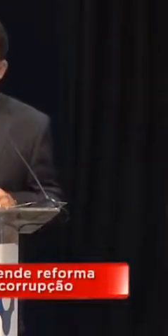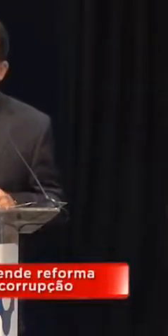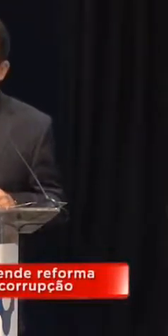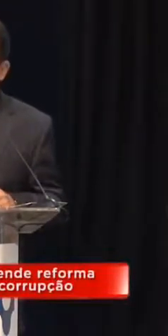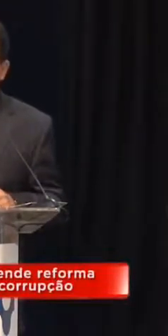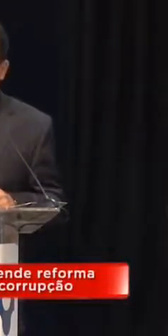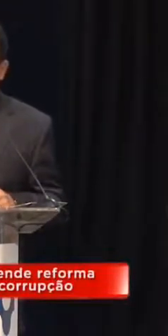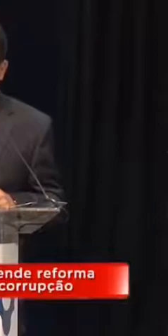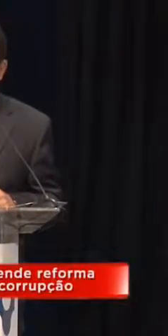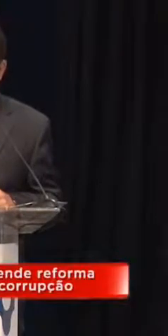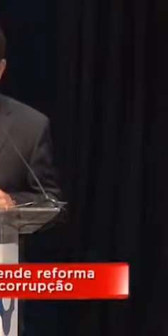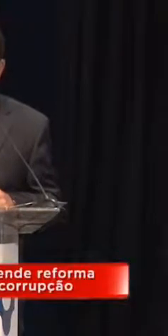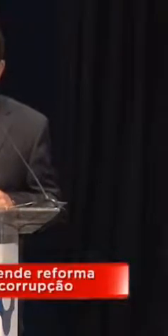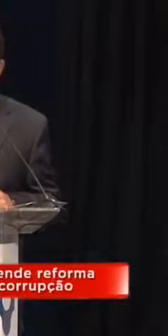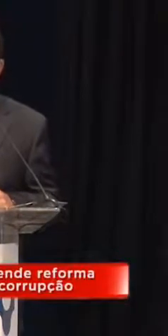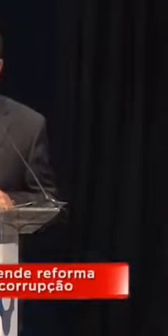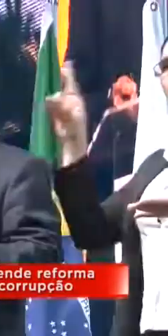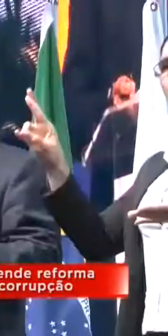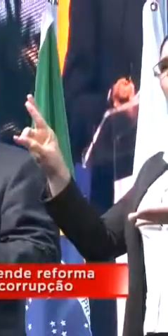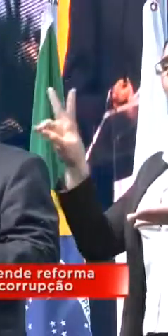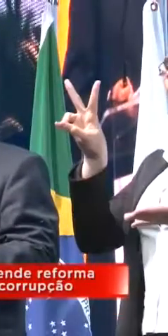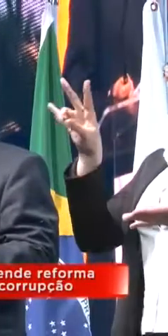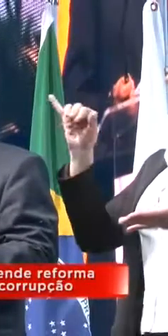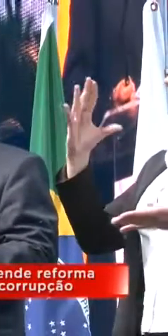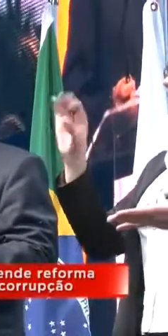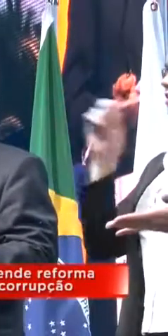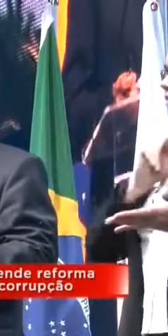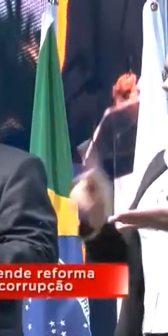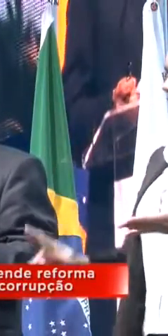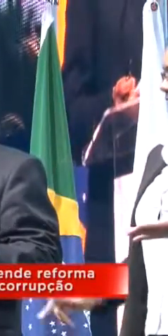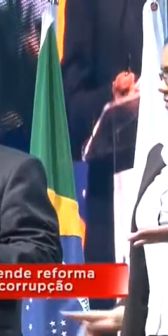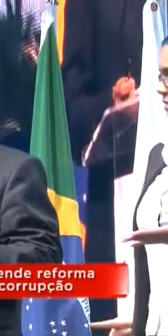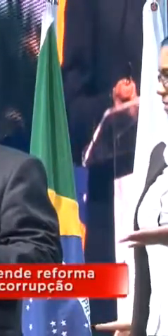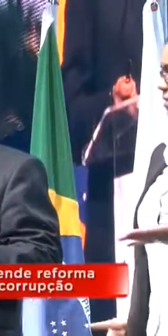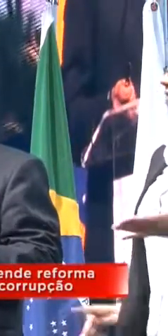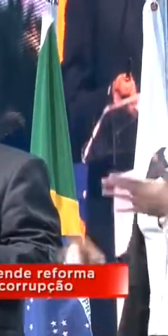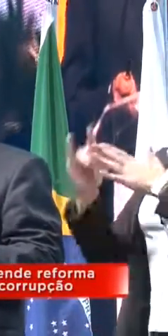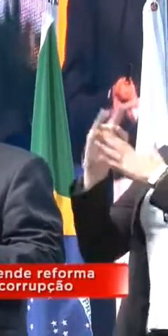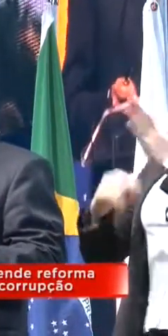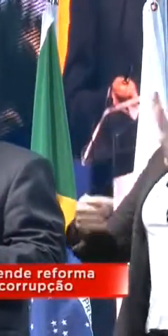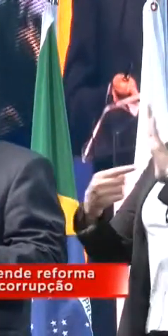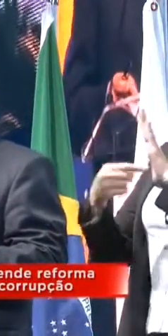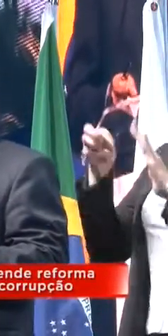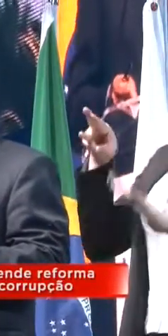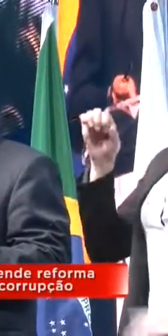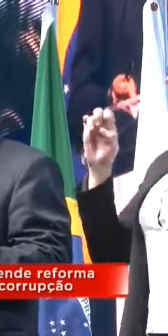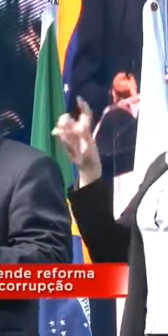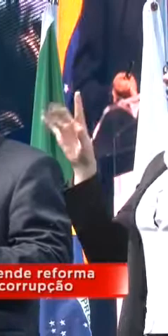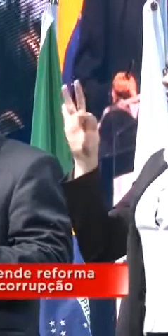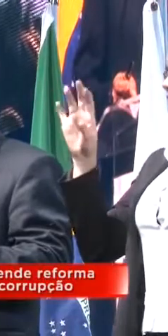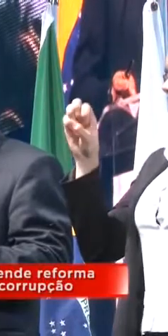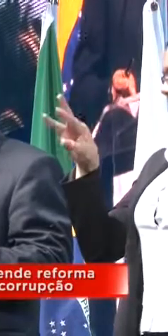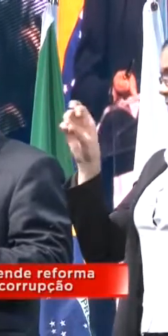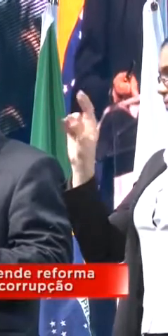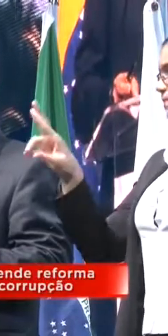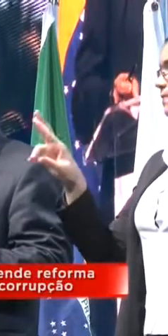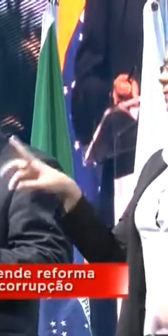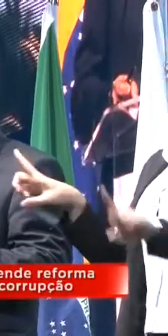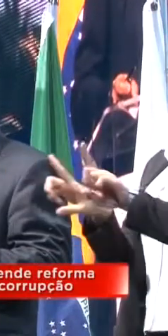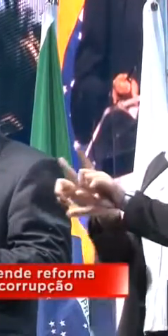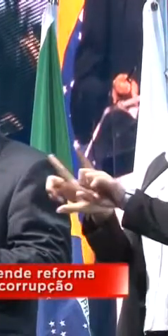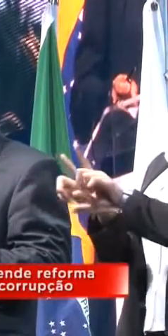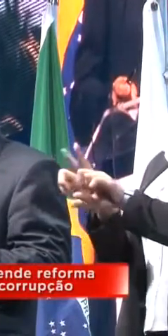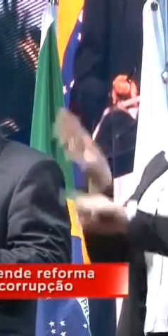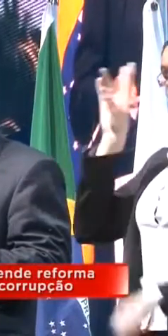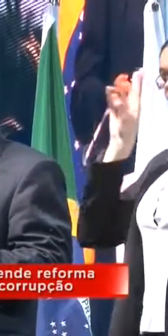o patrono da advocacia brasileira. Ao falar sobre a necessidade da igualdade política, ele defendeu a realização de uma